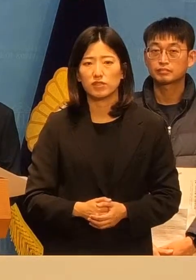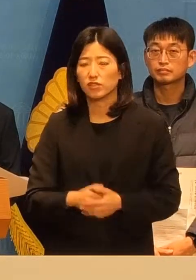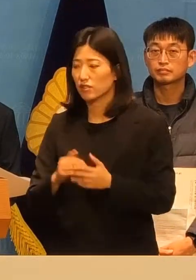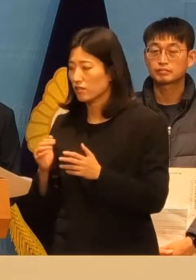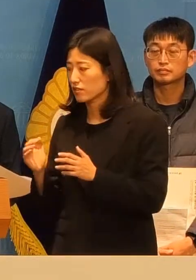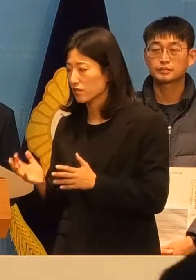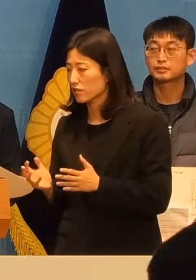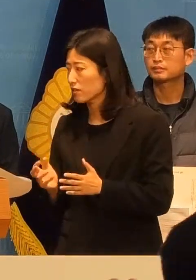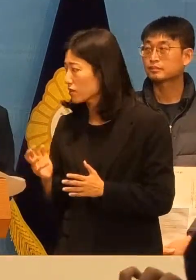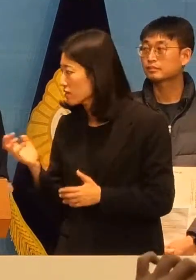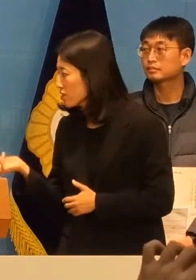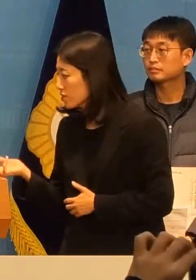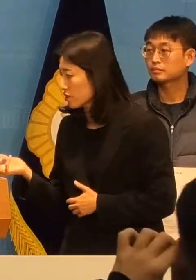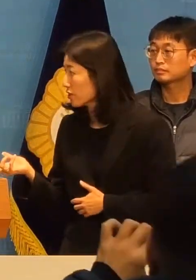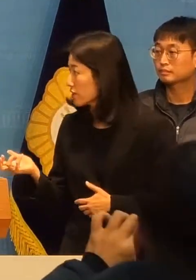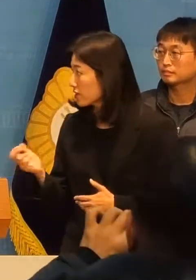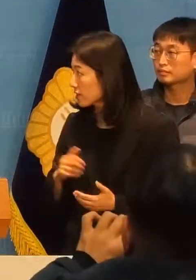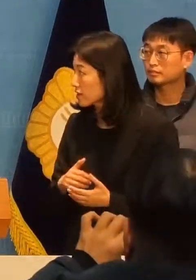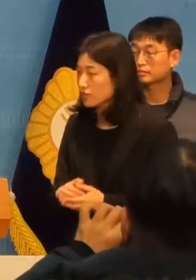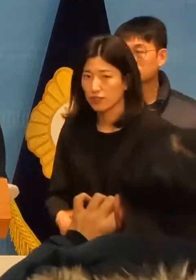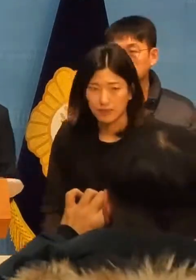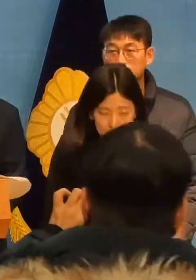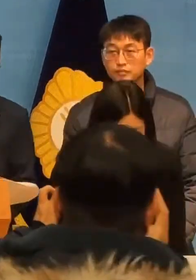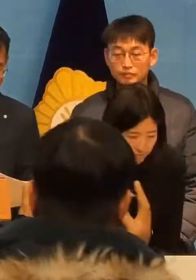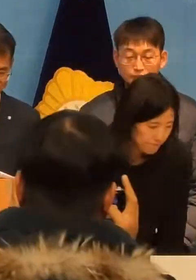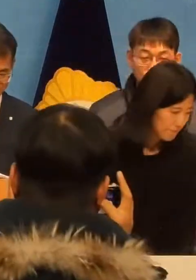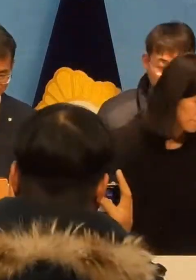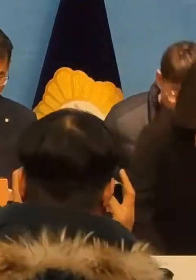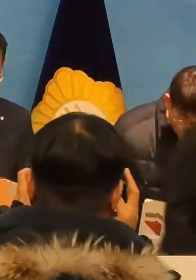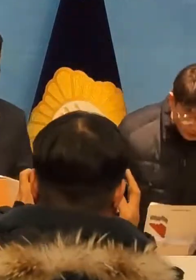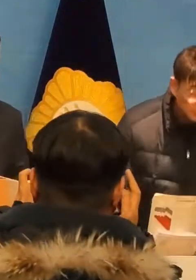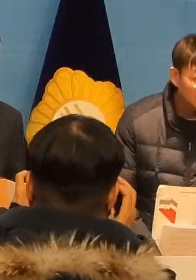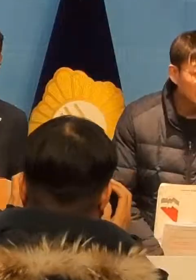가까이 오셔도 됩니다. 좀 가까이 오셔서 네, 끝났습니다. 네,